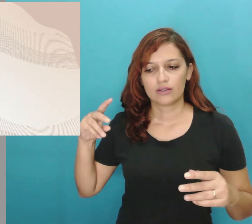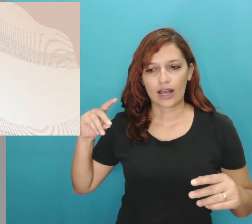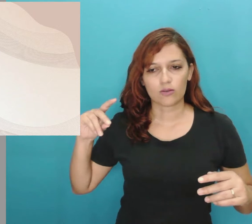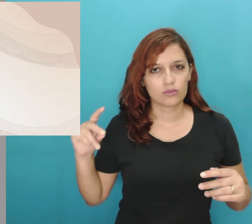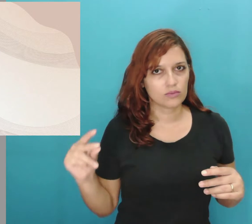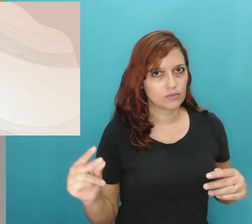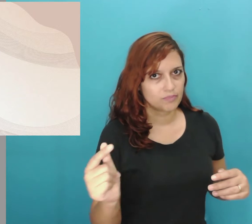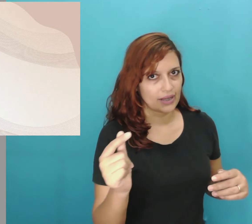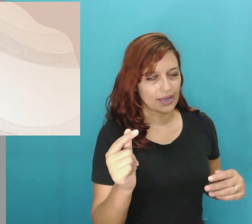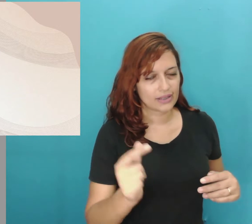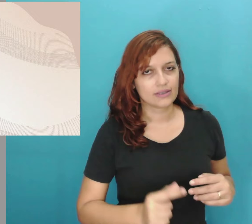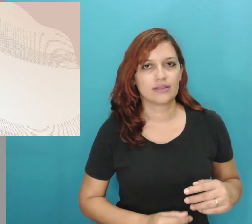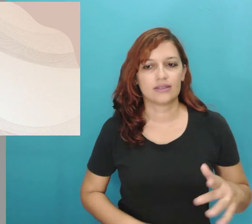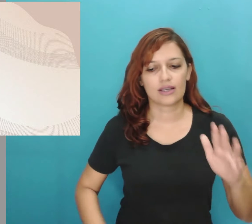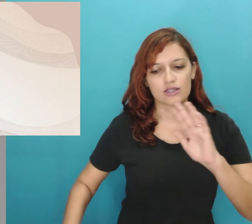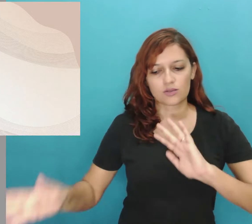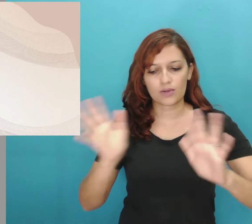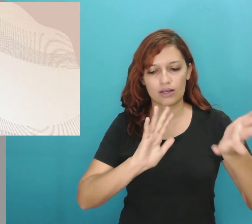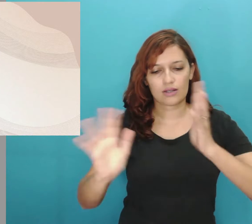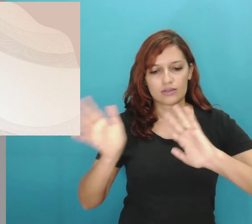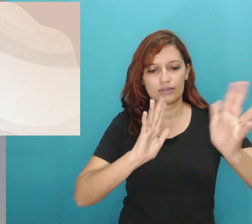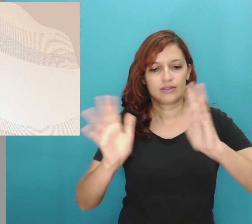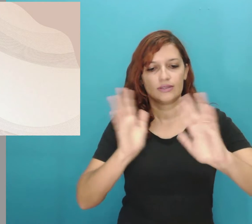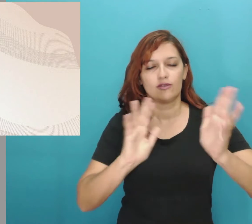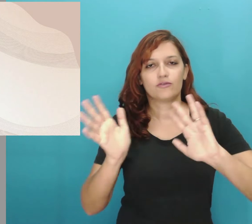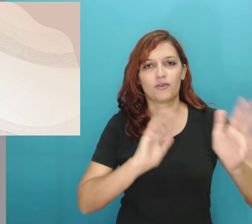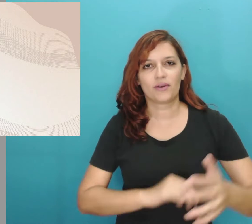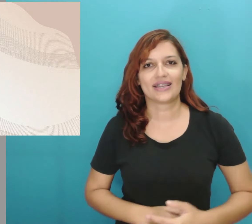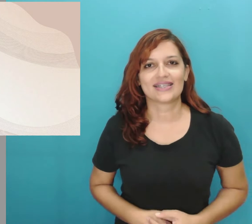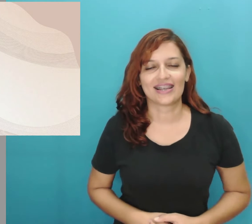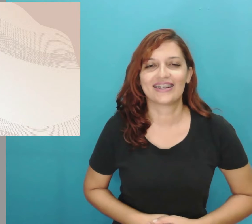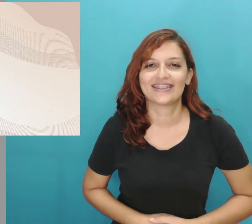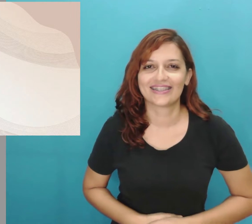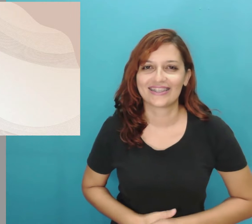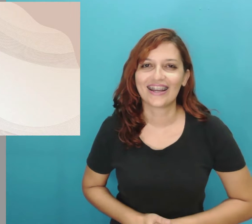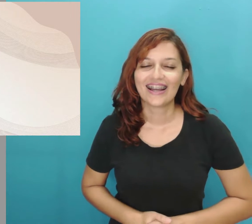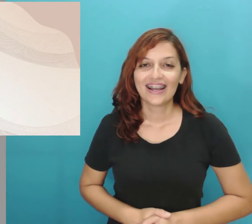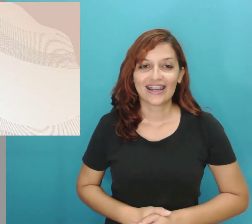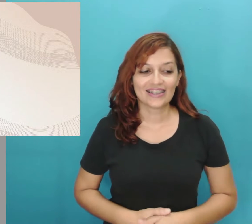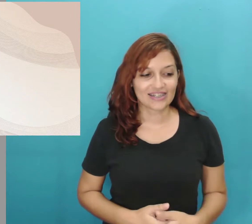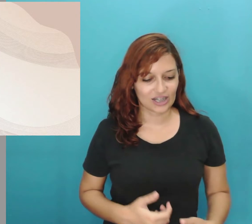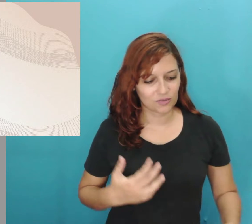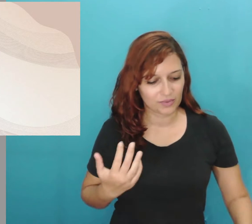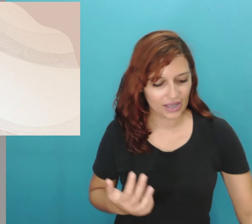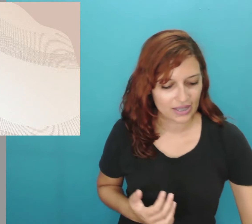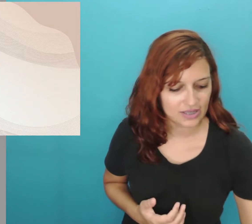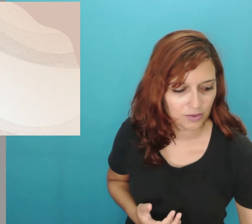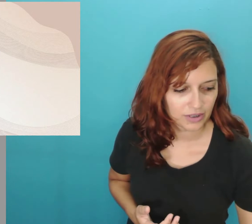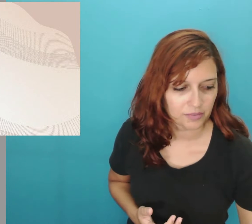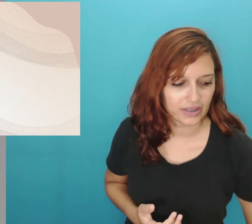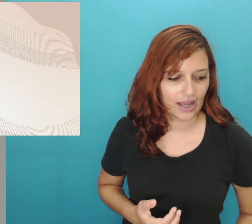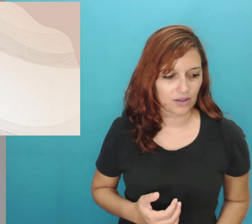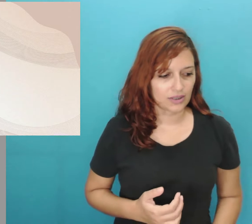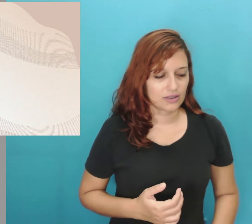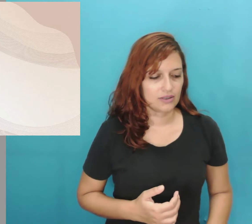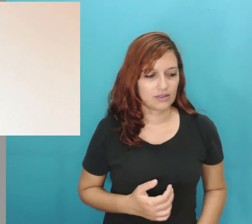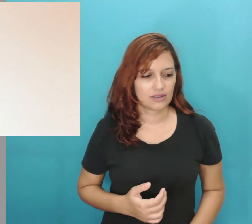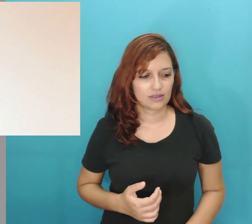dar o play na sua fluência. Então, esse é o tema da aula,